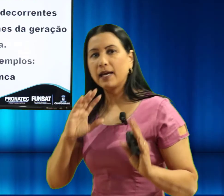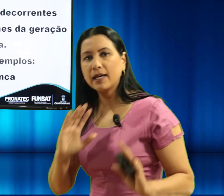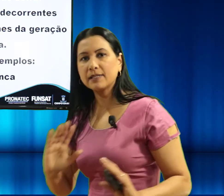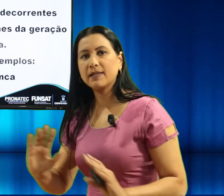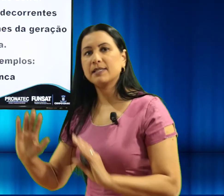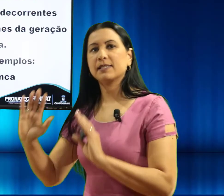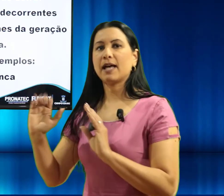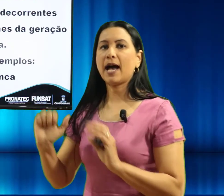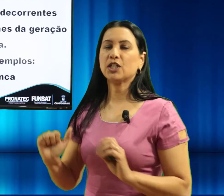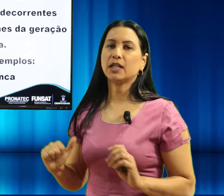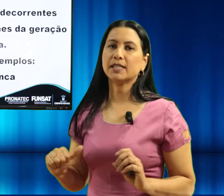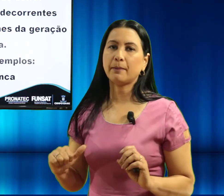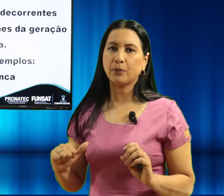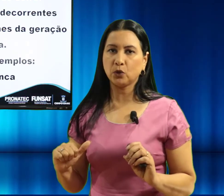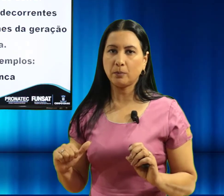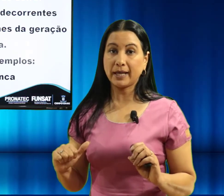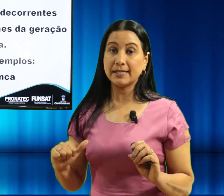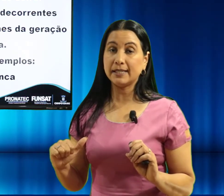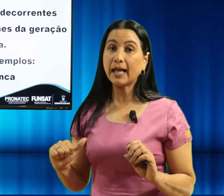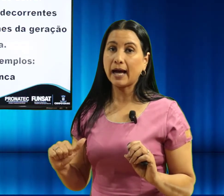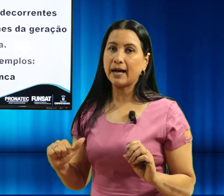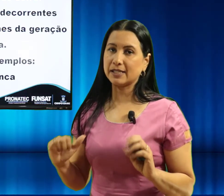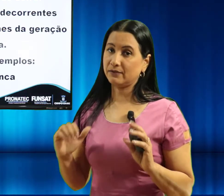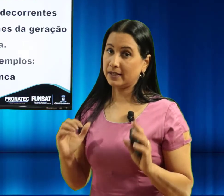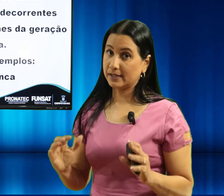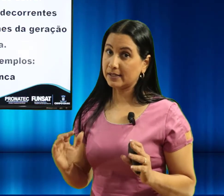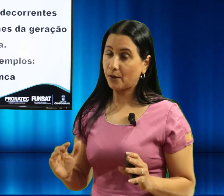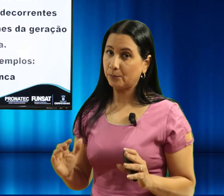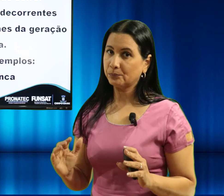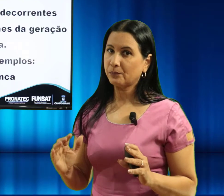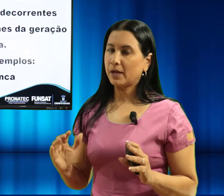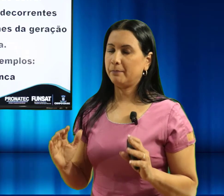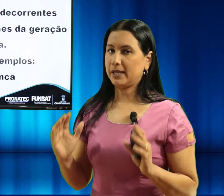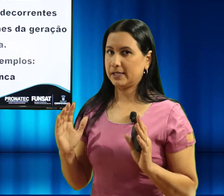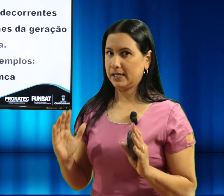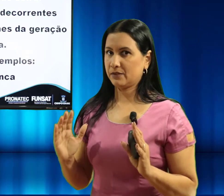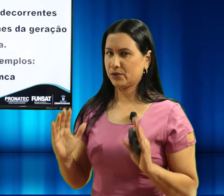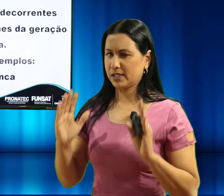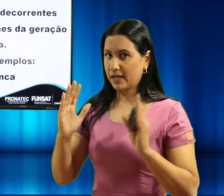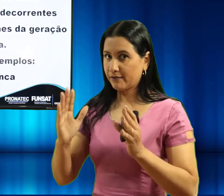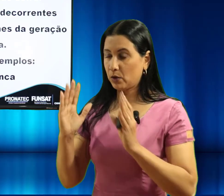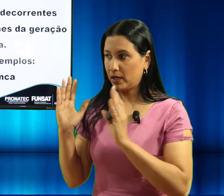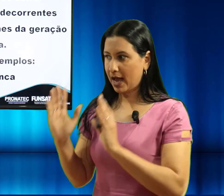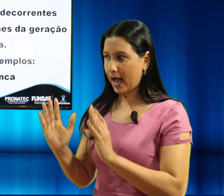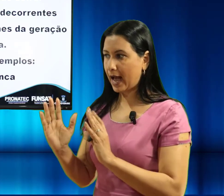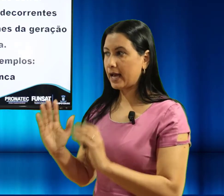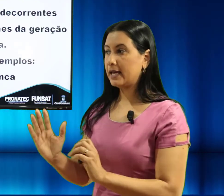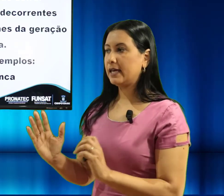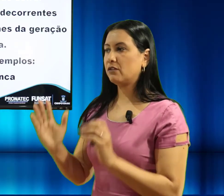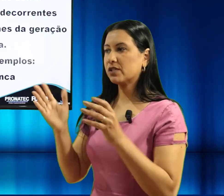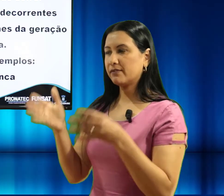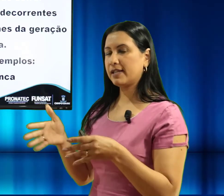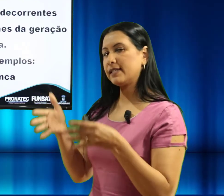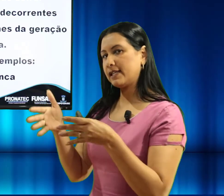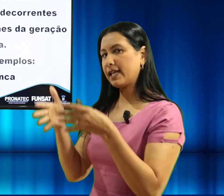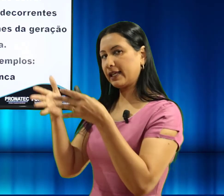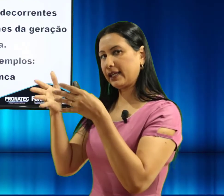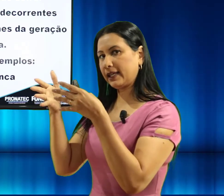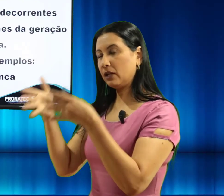às vezes acha que está pronto para ensinar, às vezes não. Você vai olhar e você vai dizer se aquilo que